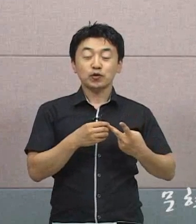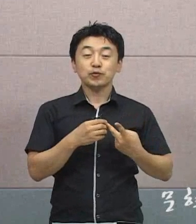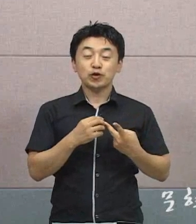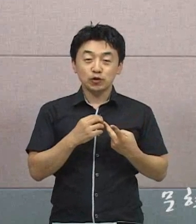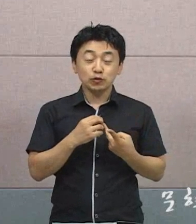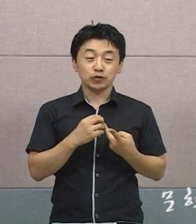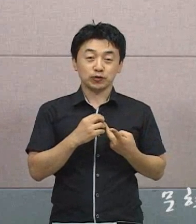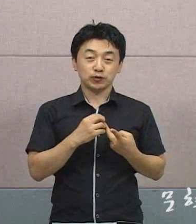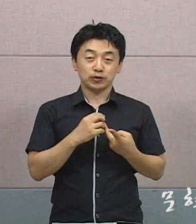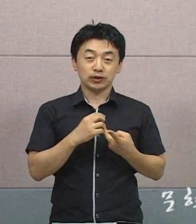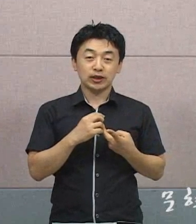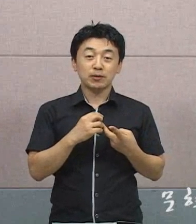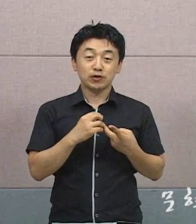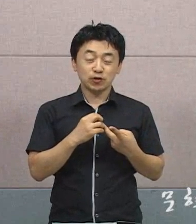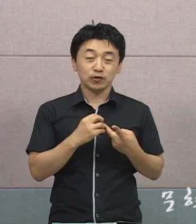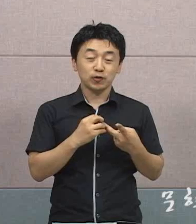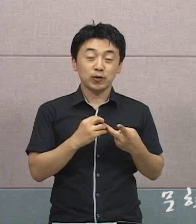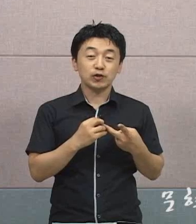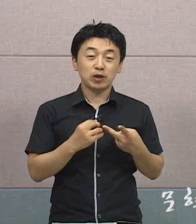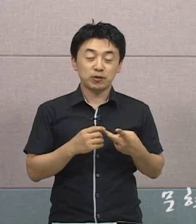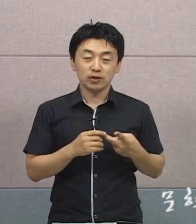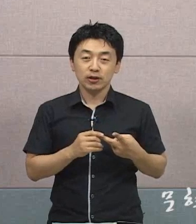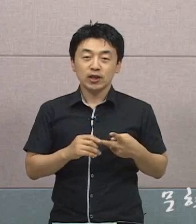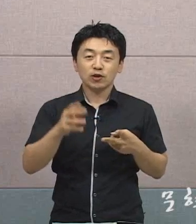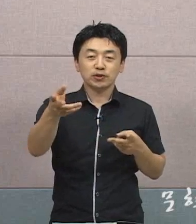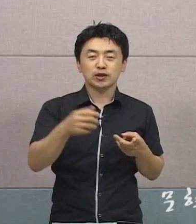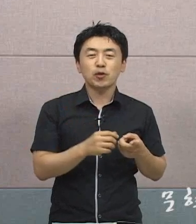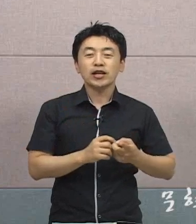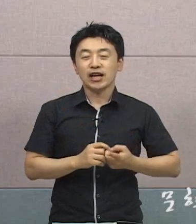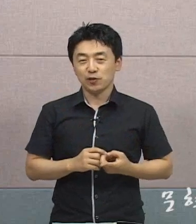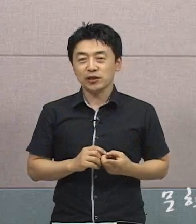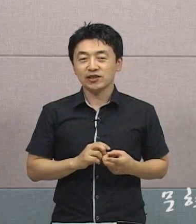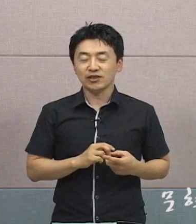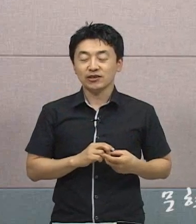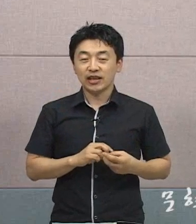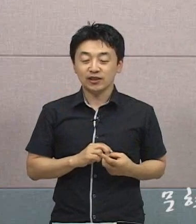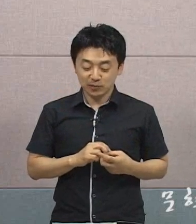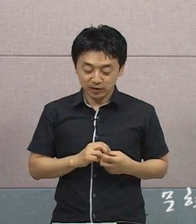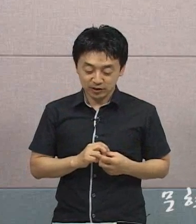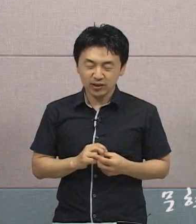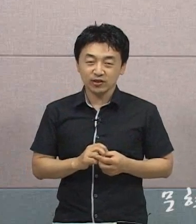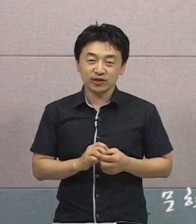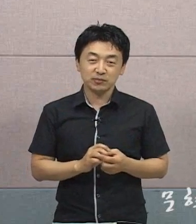조금 그나마 쉬운, 왜 쉽냐면요. 여러분들이 그 모양을 알고 계신 거예요. 예를 들면요. 이런 단어들이 있습니다.